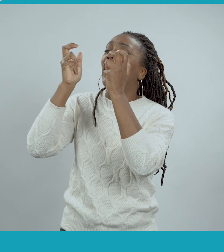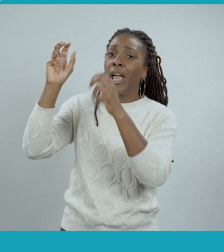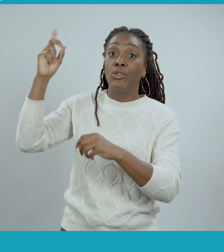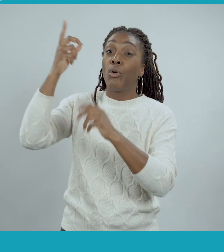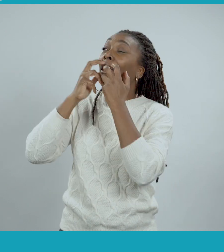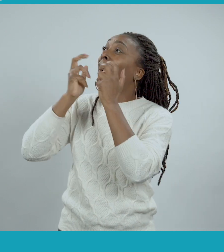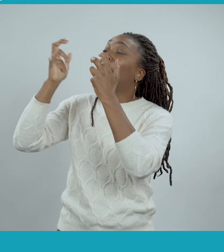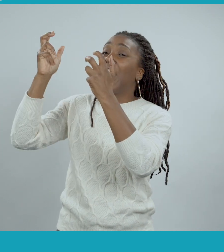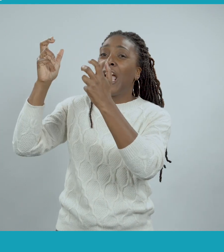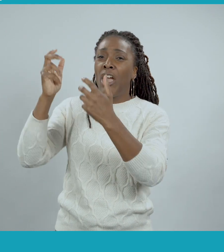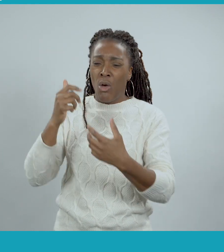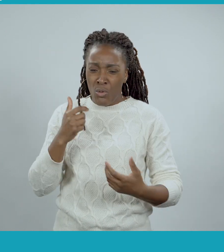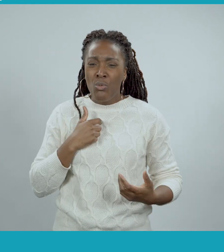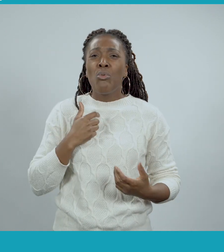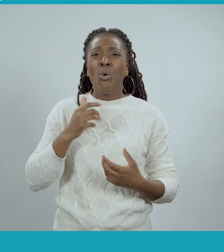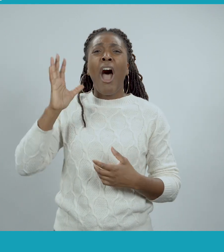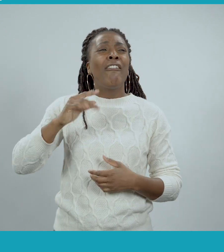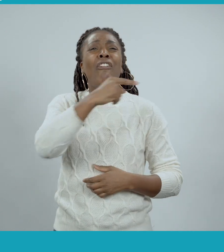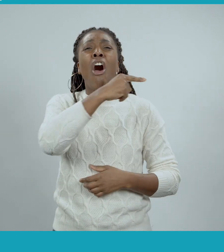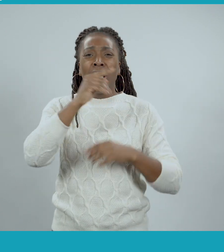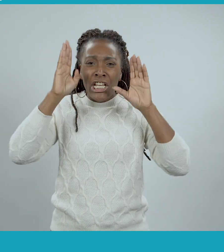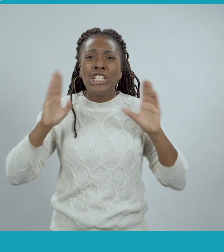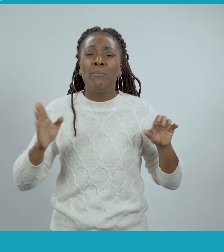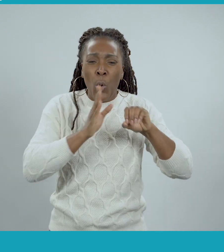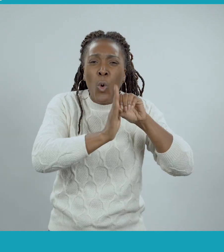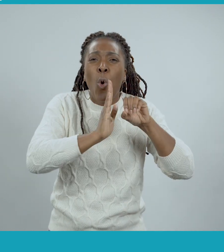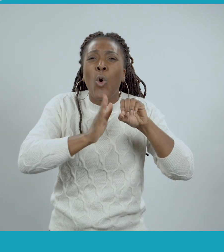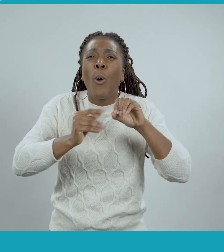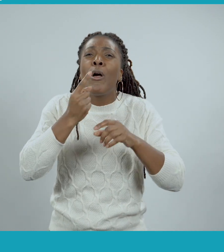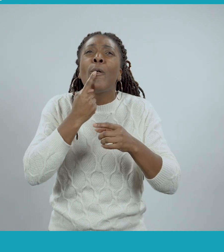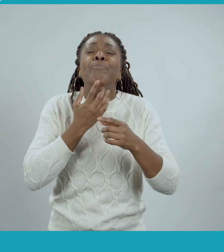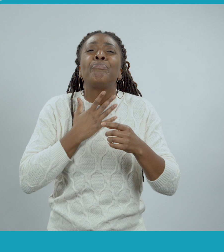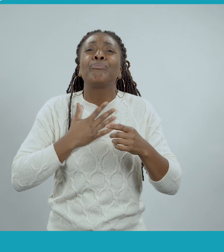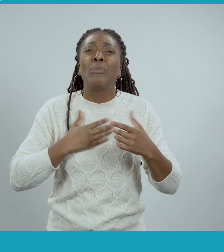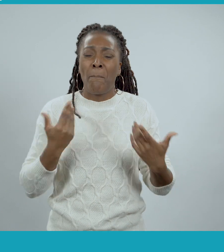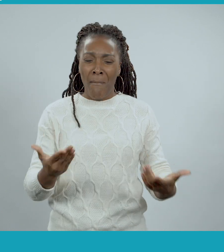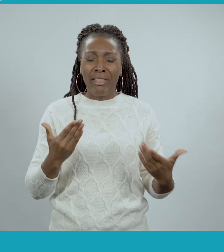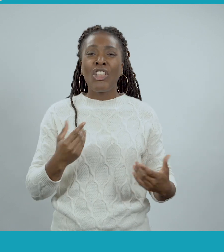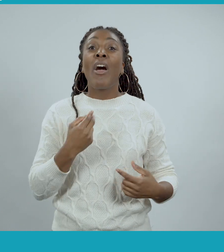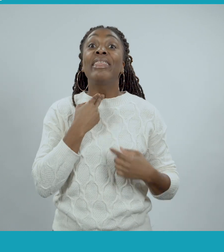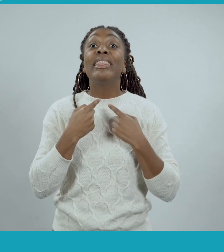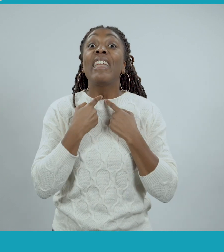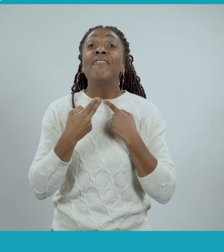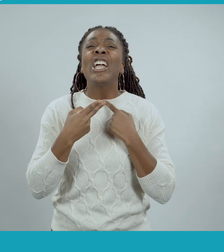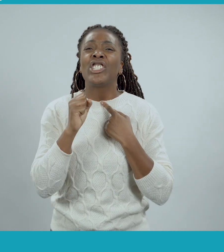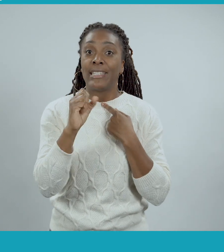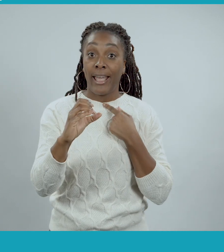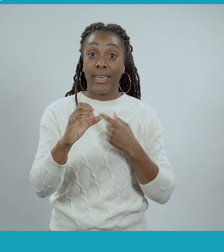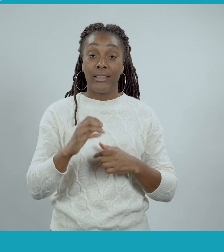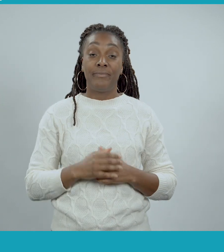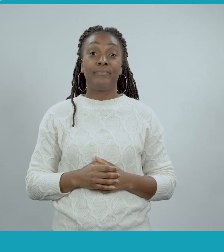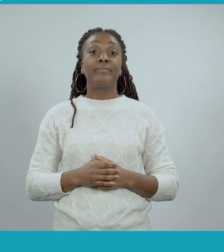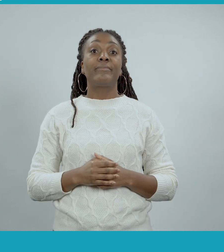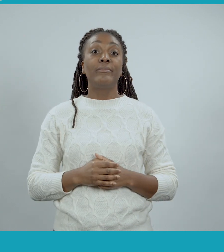ils ont crié au Seigneur. « Nous nous souvenons des concombres que nous mangions en Égypte. Maintenant, notre nefesh